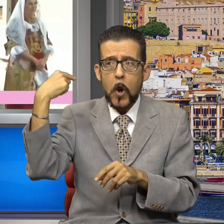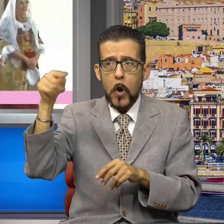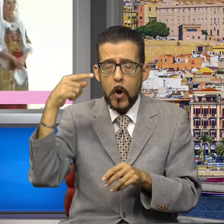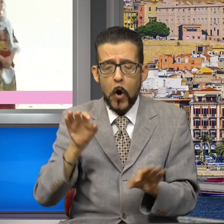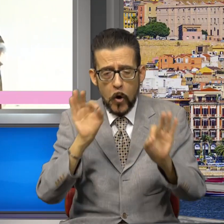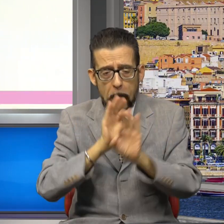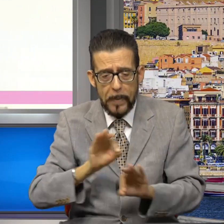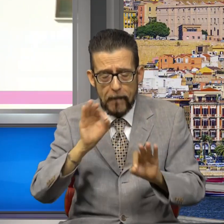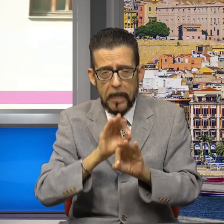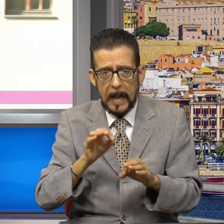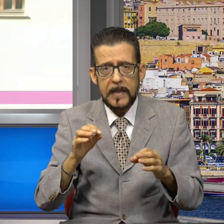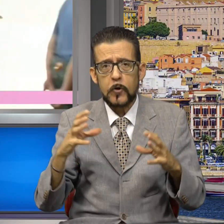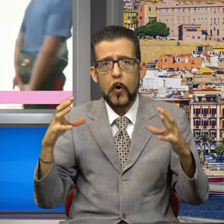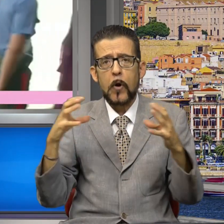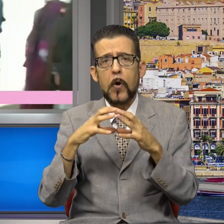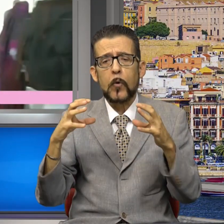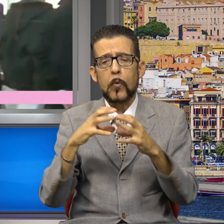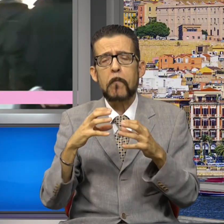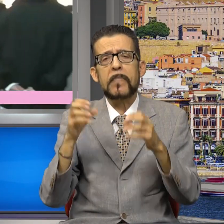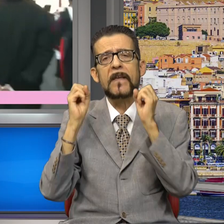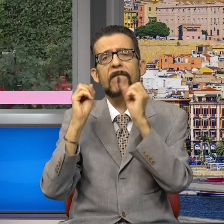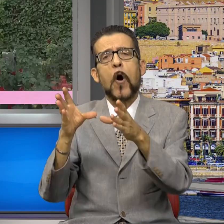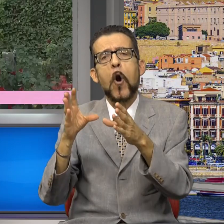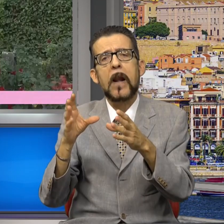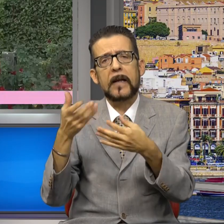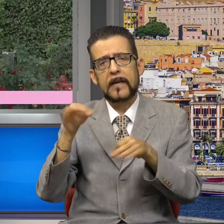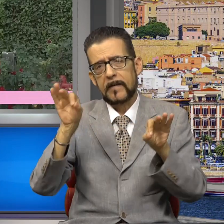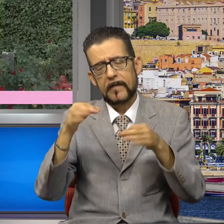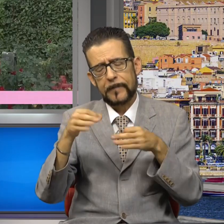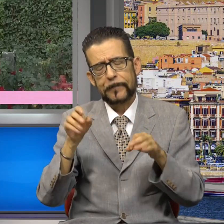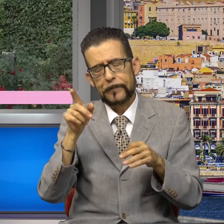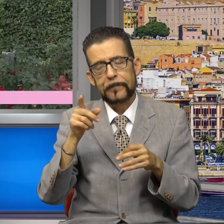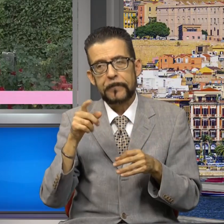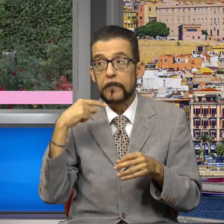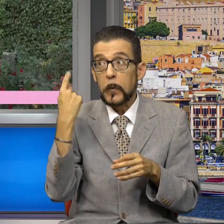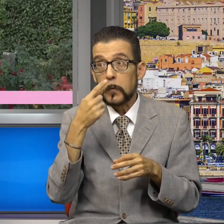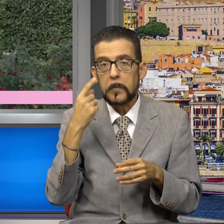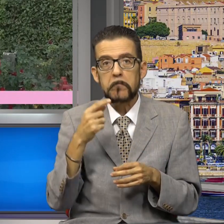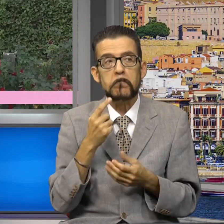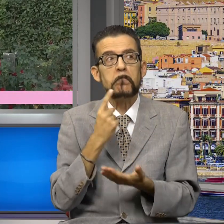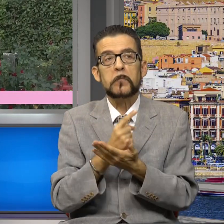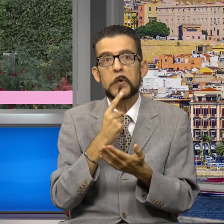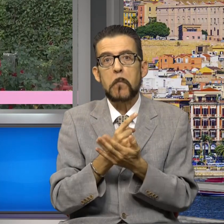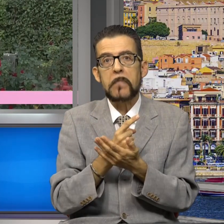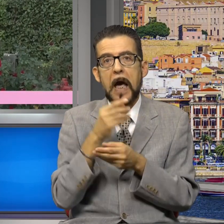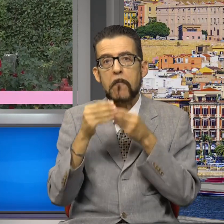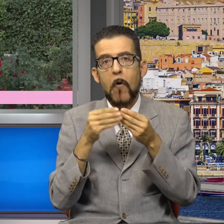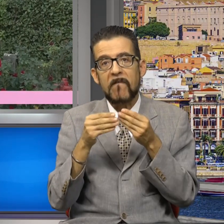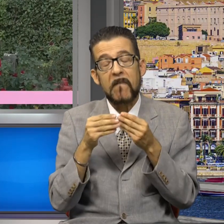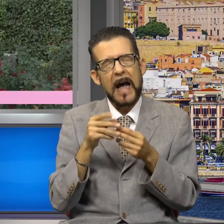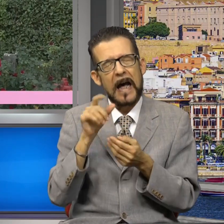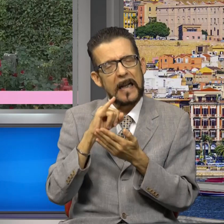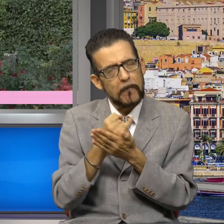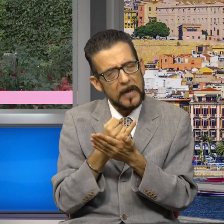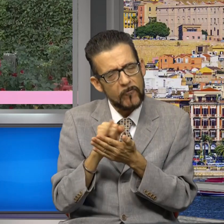gruppi folk e tutto l'apparato di sicurezza da coordinare. E qui dobbiamo fare delle